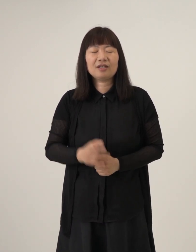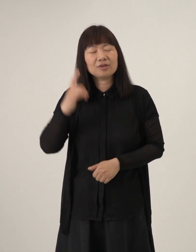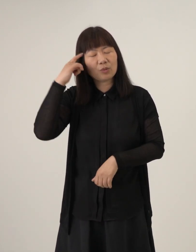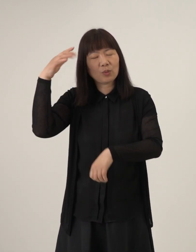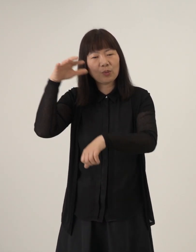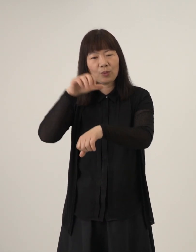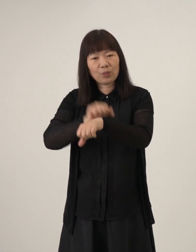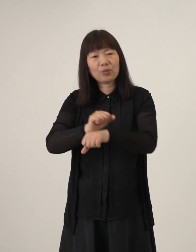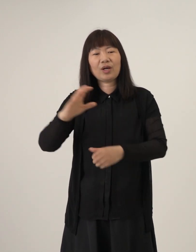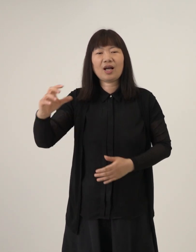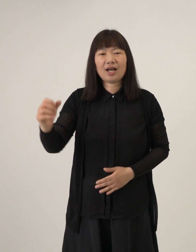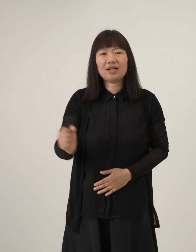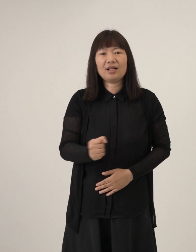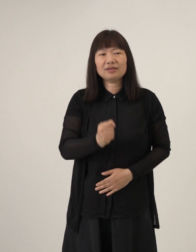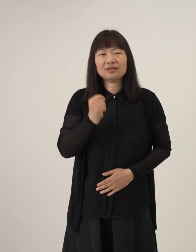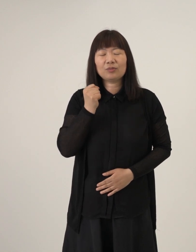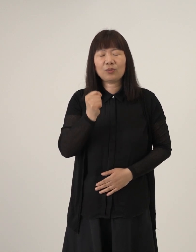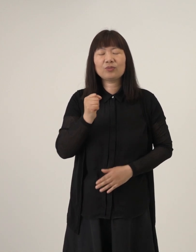지혜로